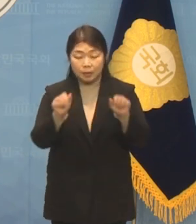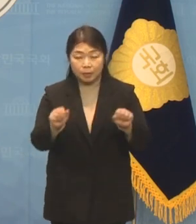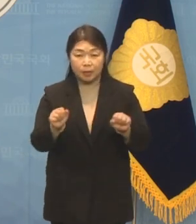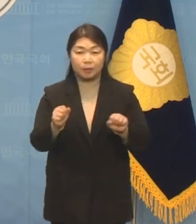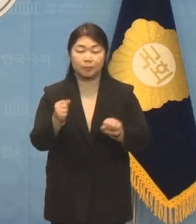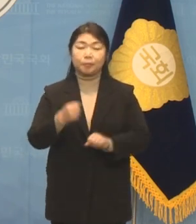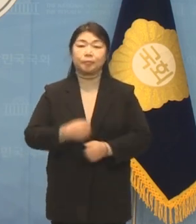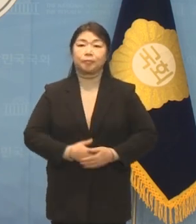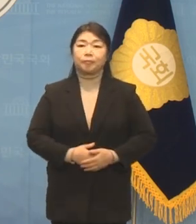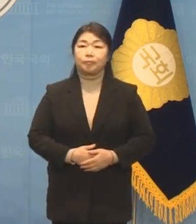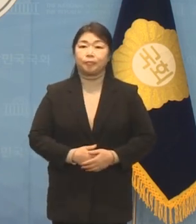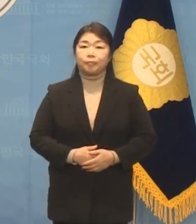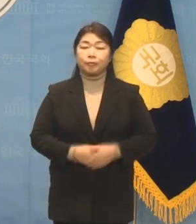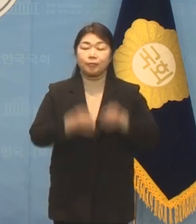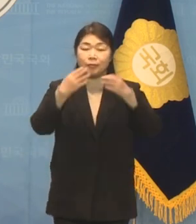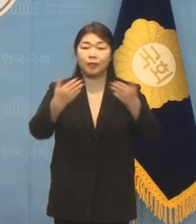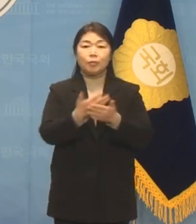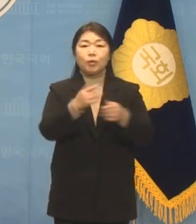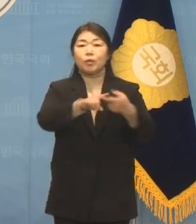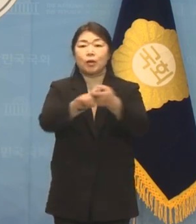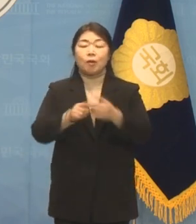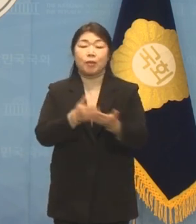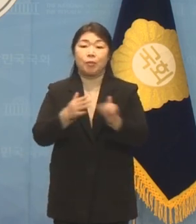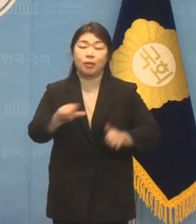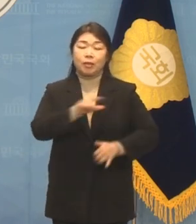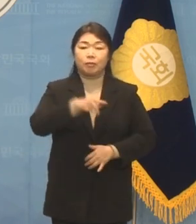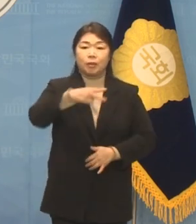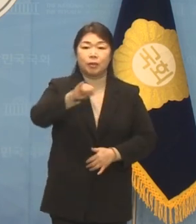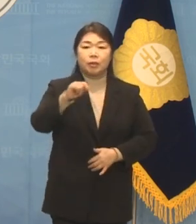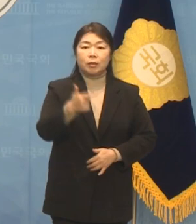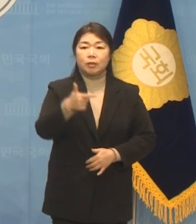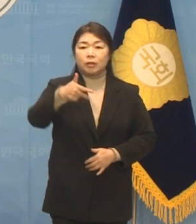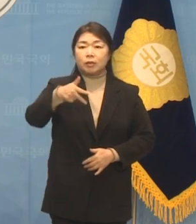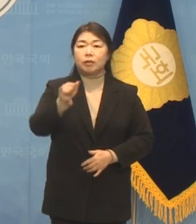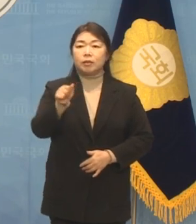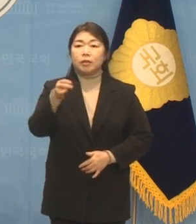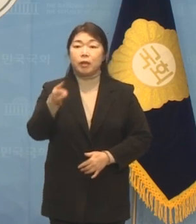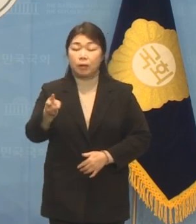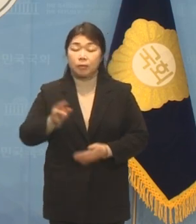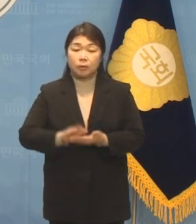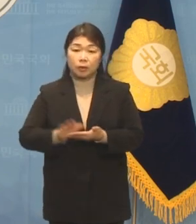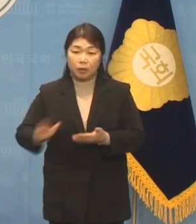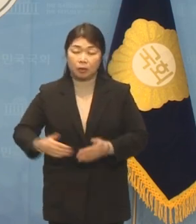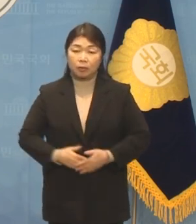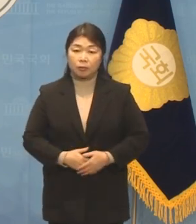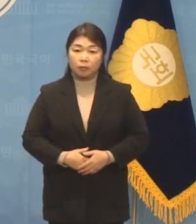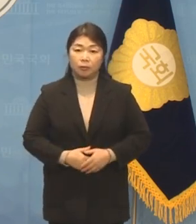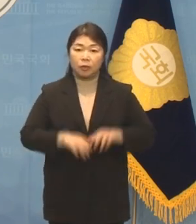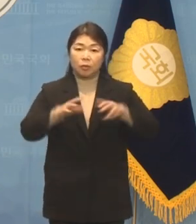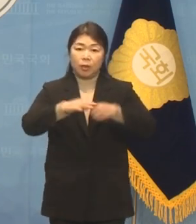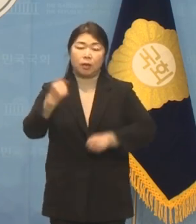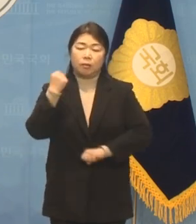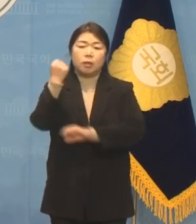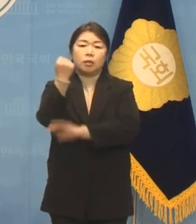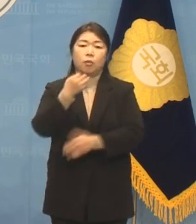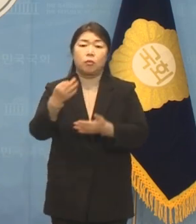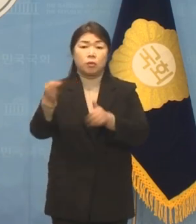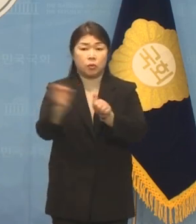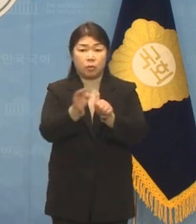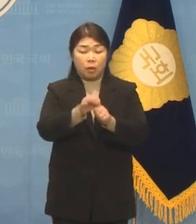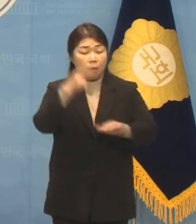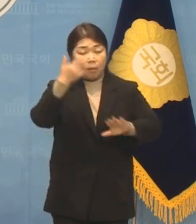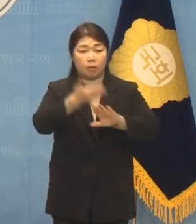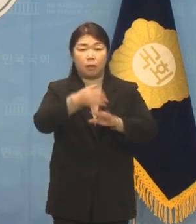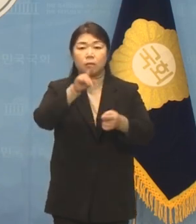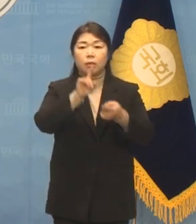안녕하십니까. 새진보연합 대변인 신지혜입니다. 국민의힘 기본소득 반대 주장에 관한 브리핑